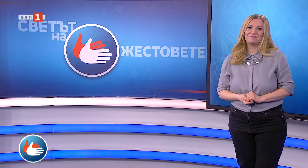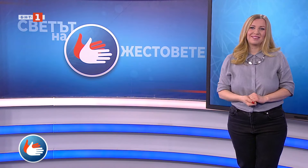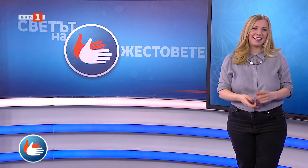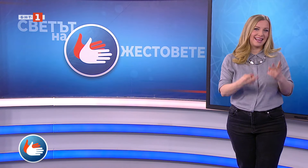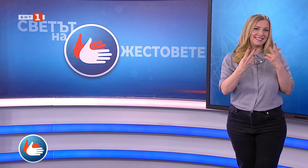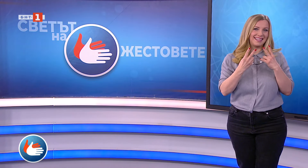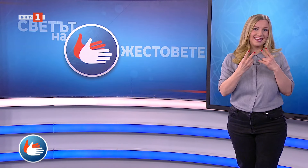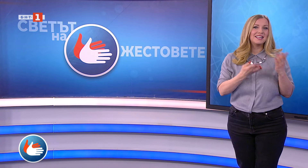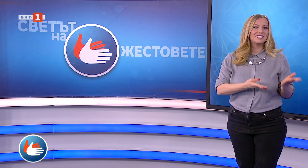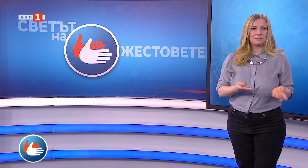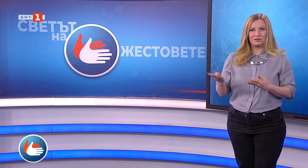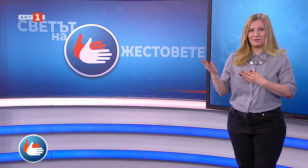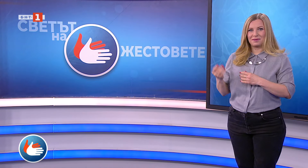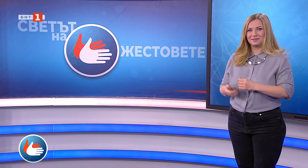Гледайте ни! Започваме!